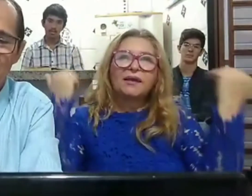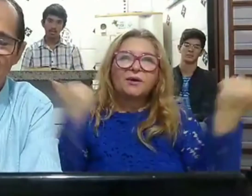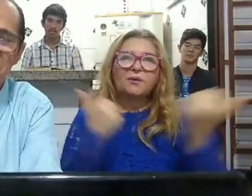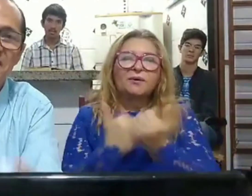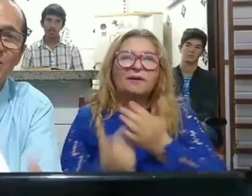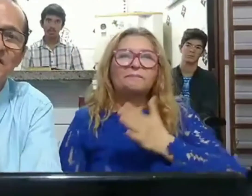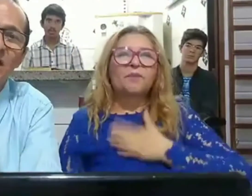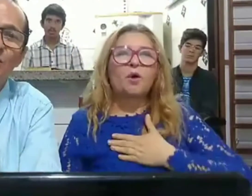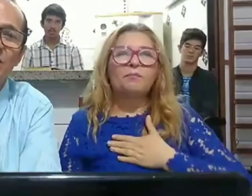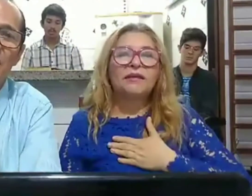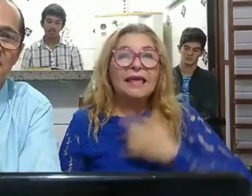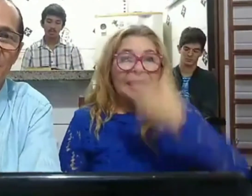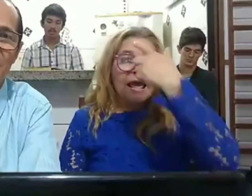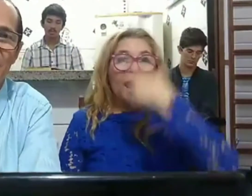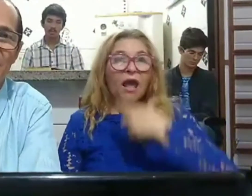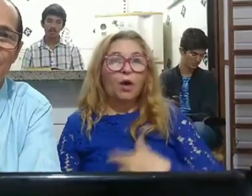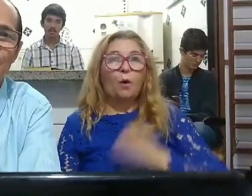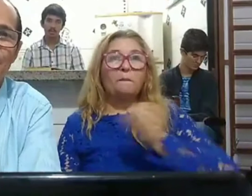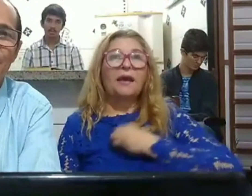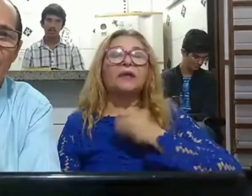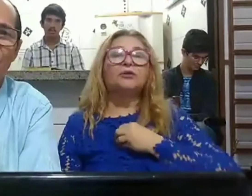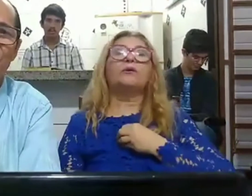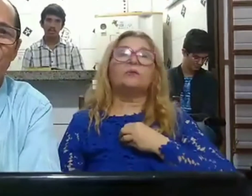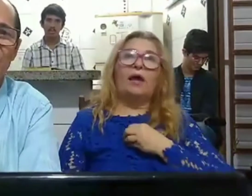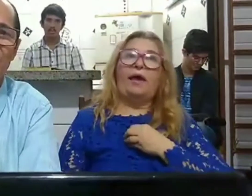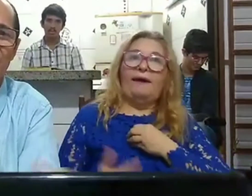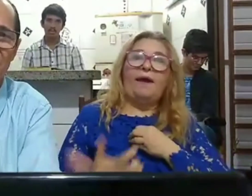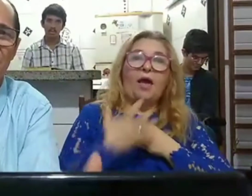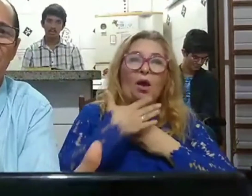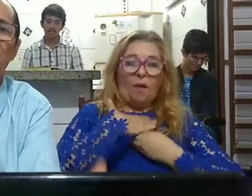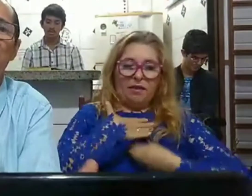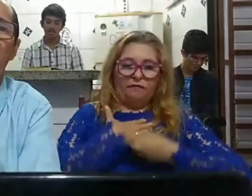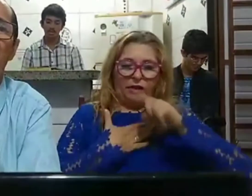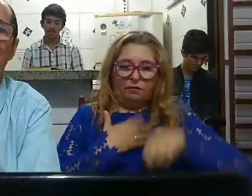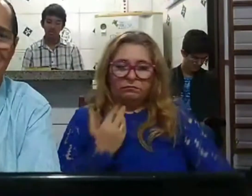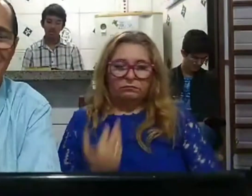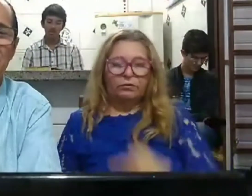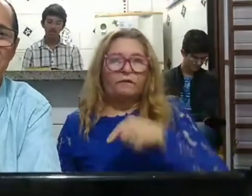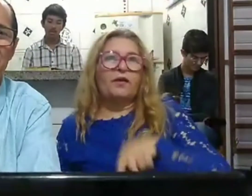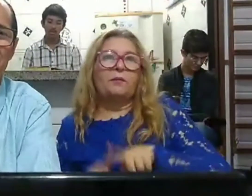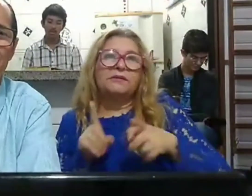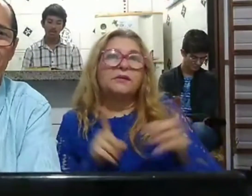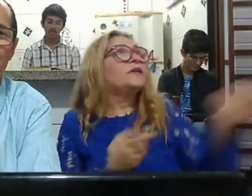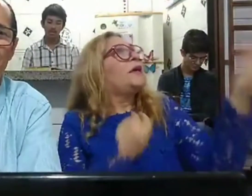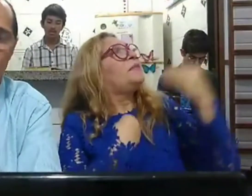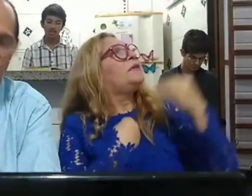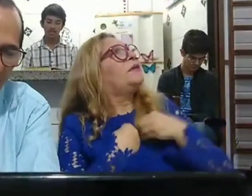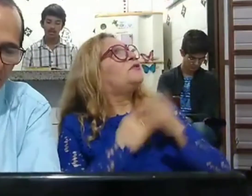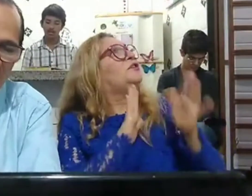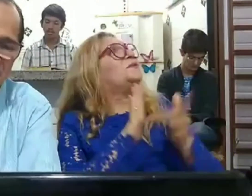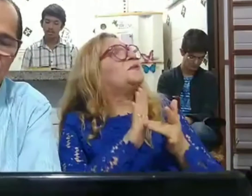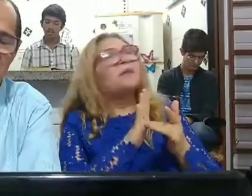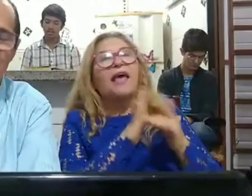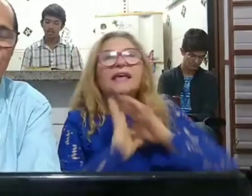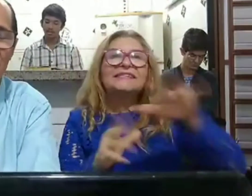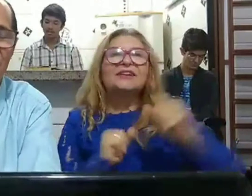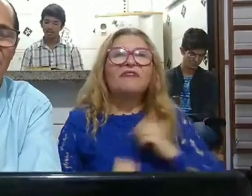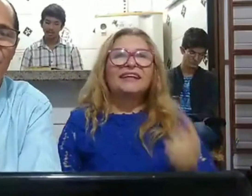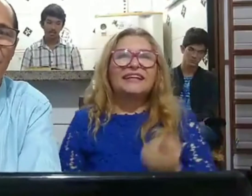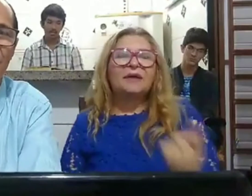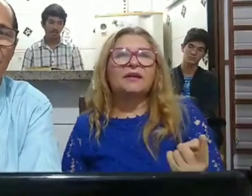Nós merecíamos a condenação eterna. Deus nos deu Jesus para nos salvar eternamente. Nós merecíamos ir para